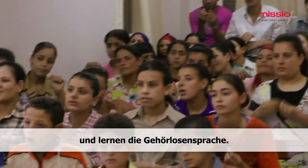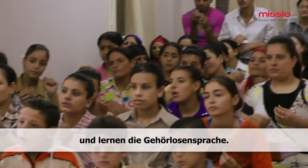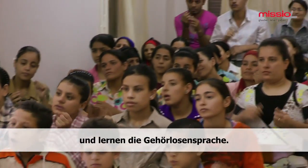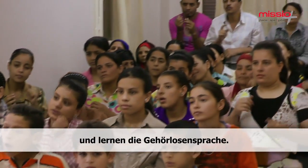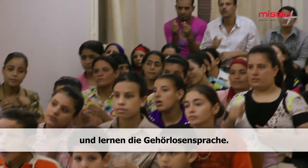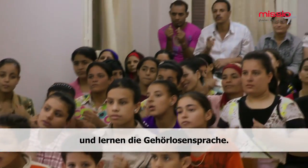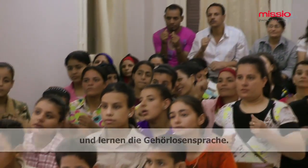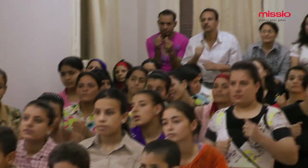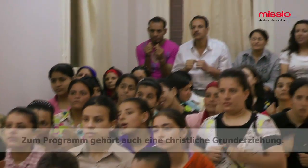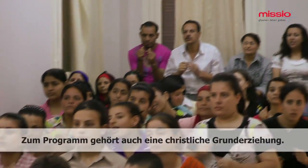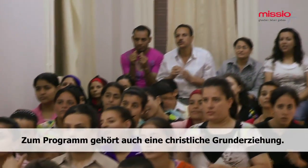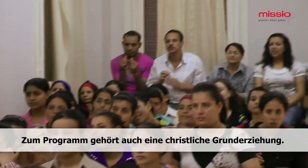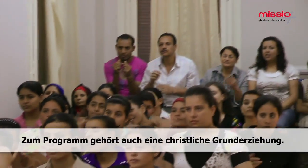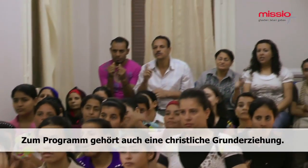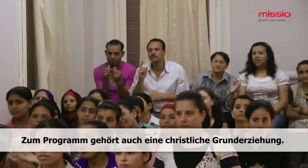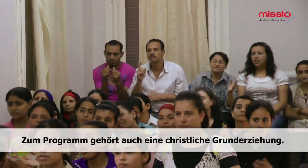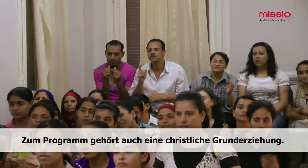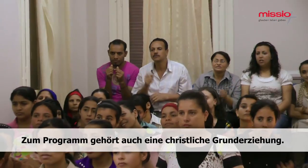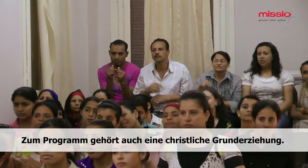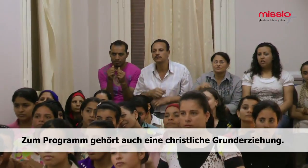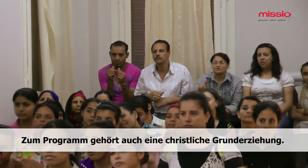eine religiöse Grunderziehung mit christlichen Werten.